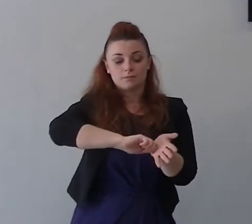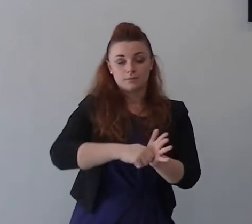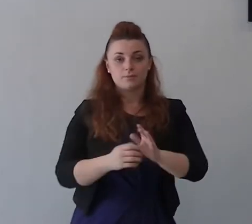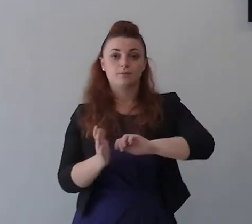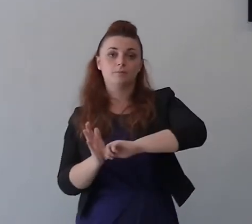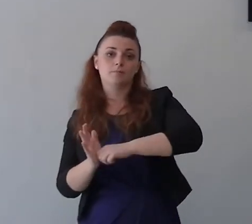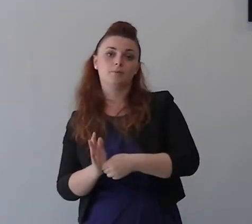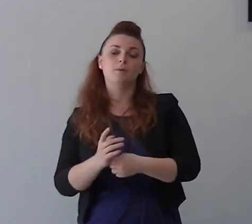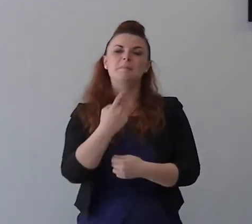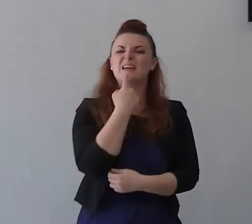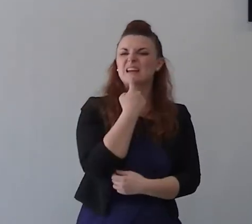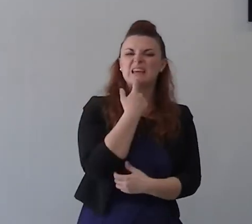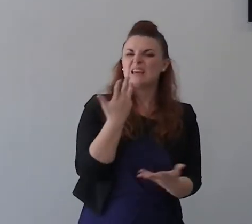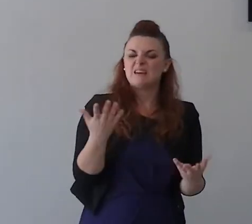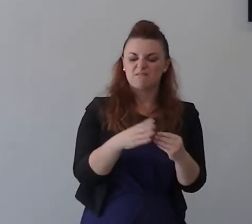per te.